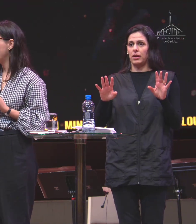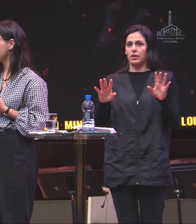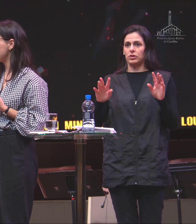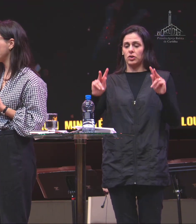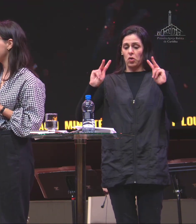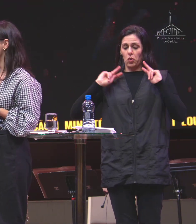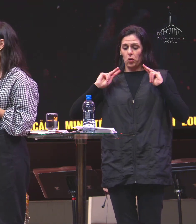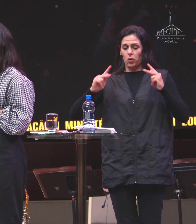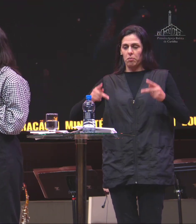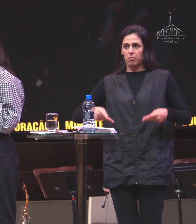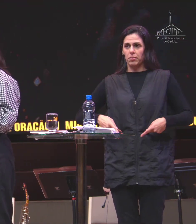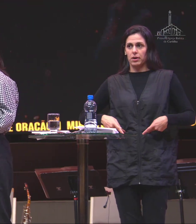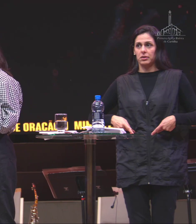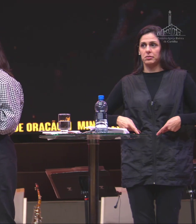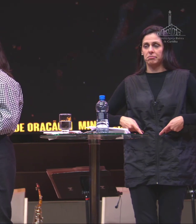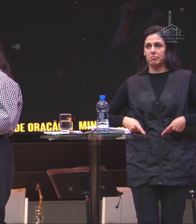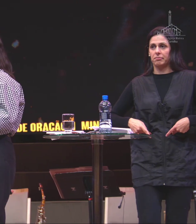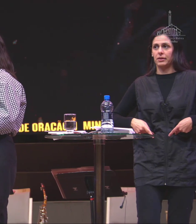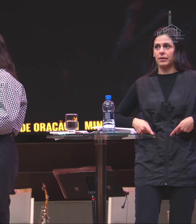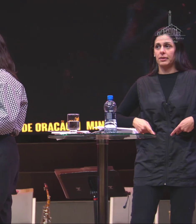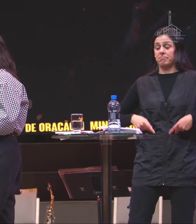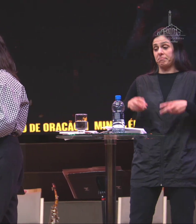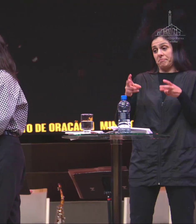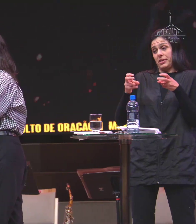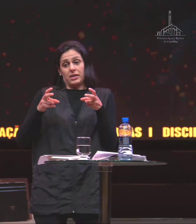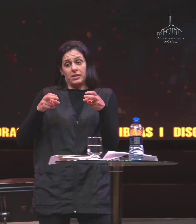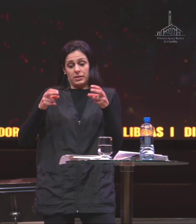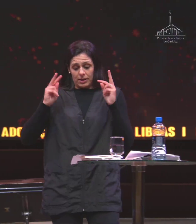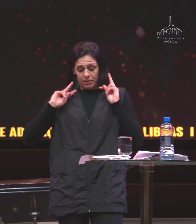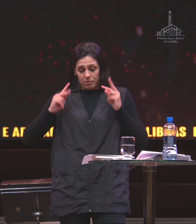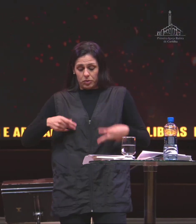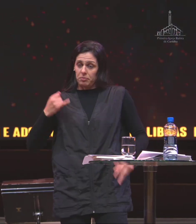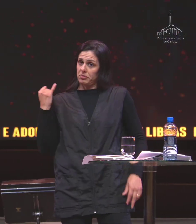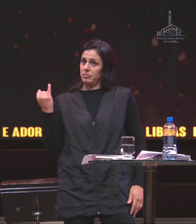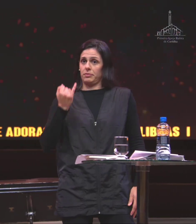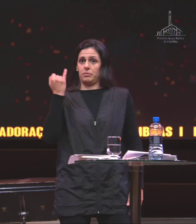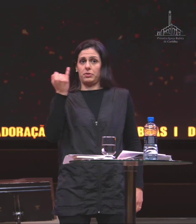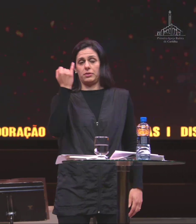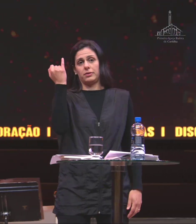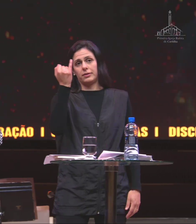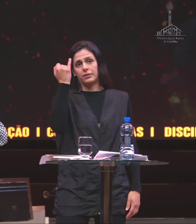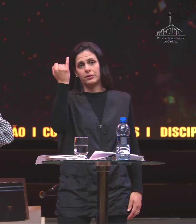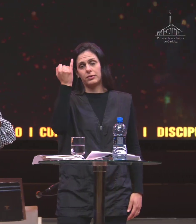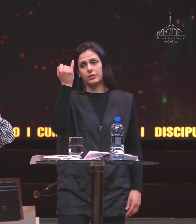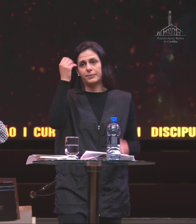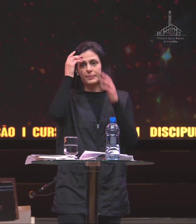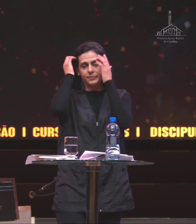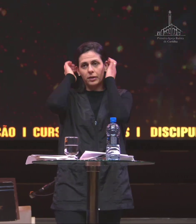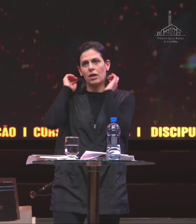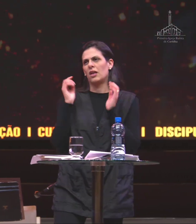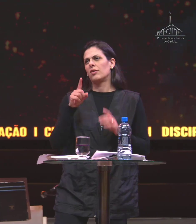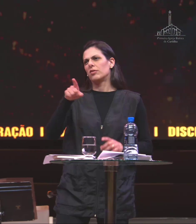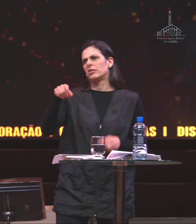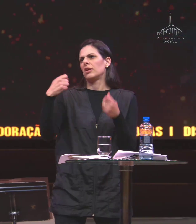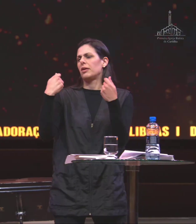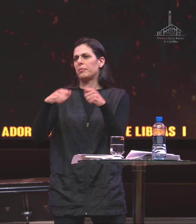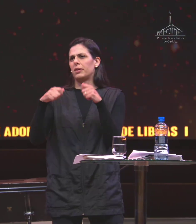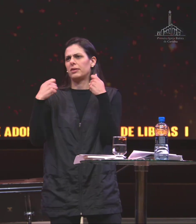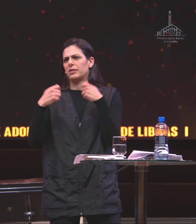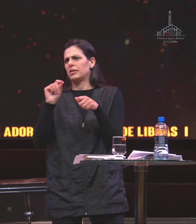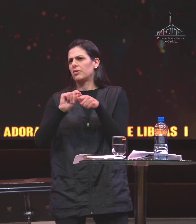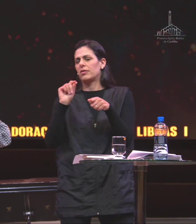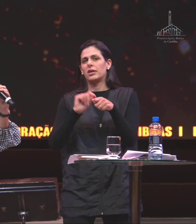que toda pessoa que tem um livro para escrever, né? Eu às vezes fico pensando, mas mais um livro, mais uma pessoa contando